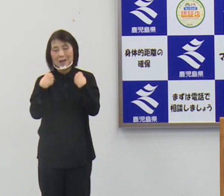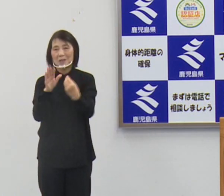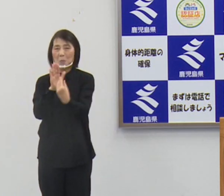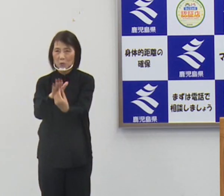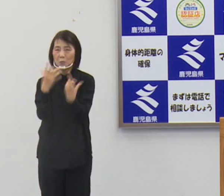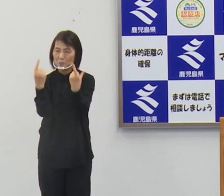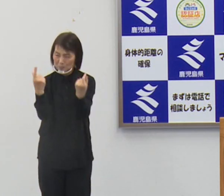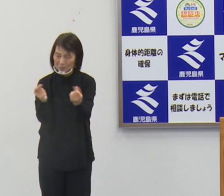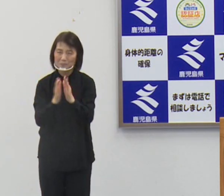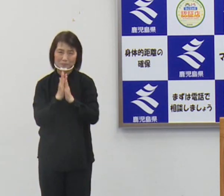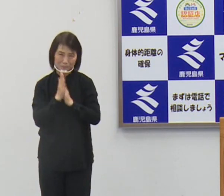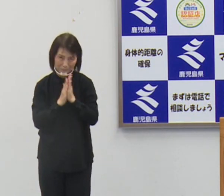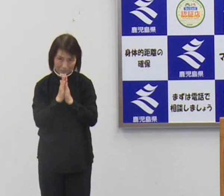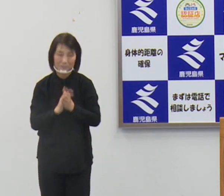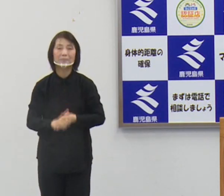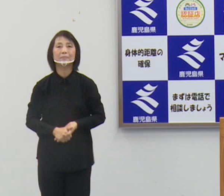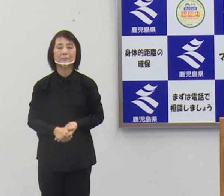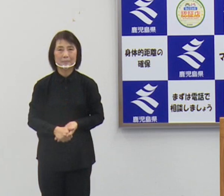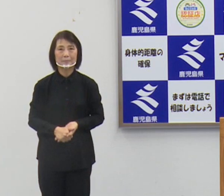をお願いいたします。